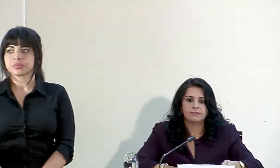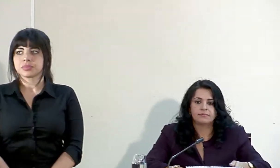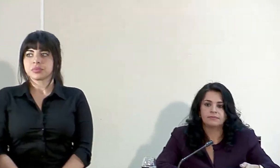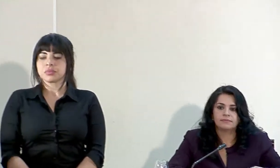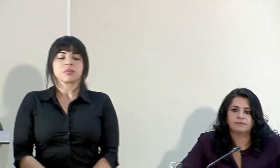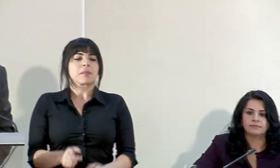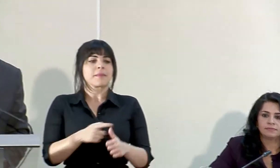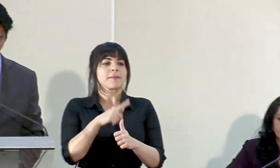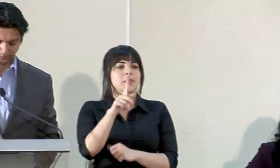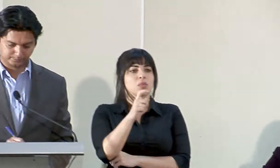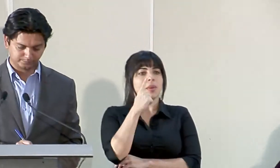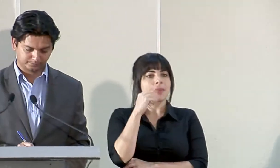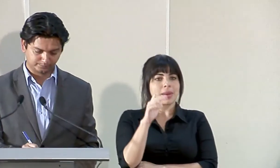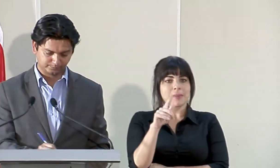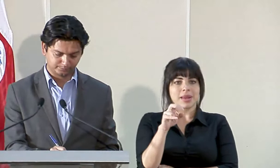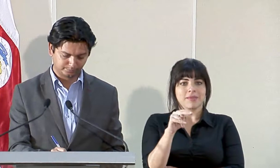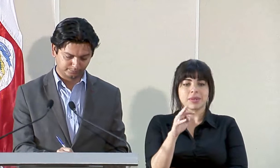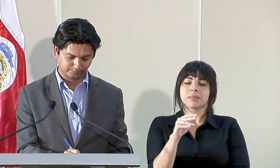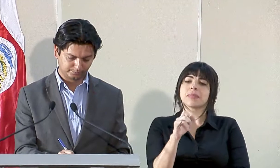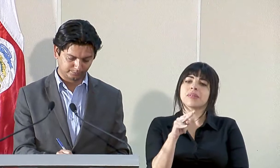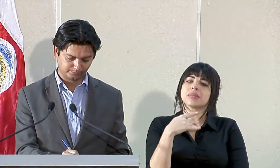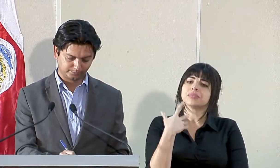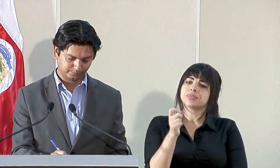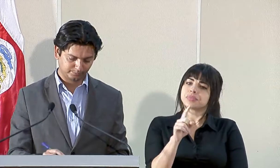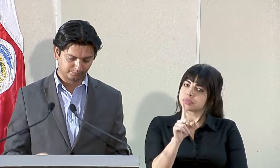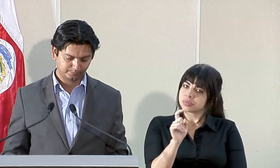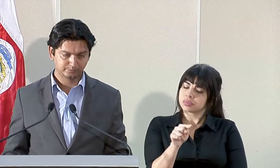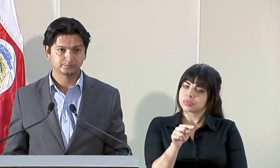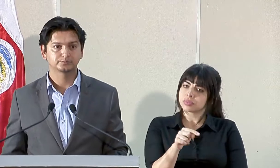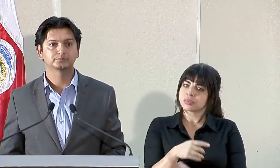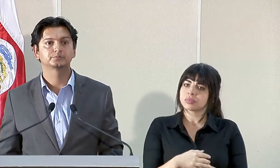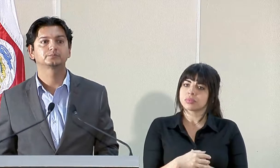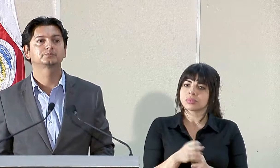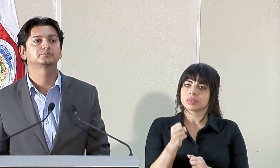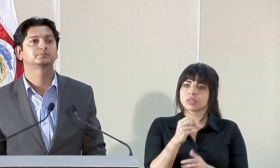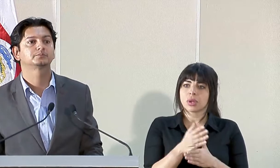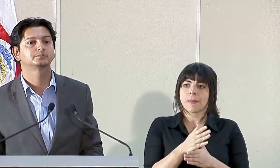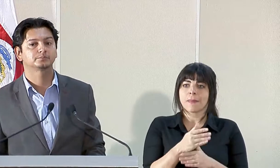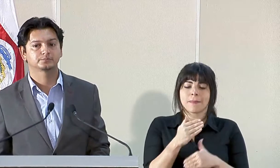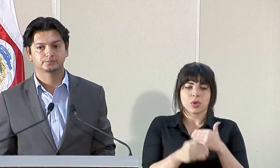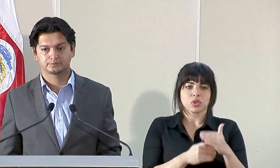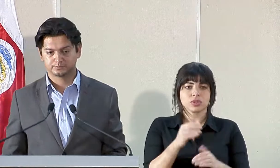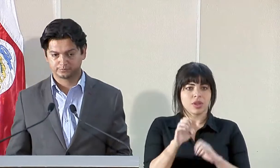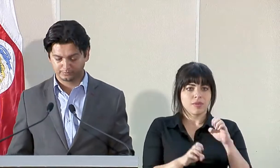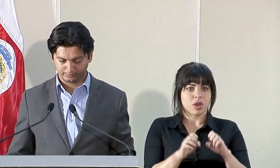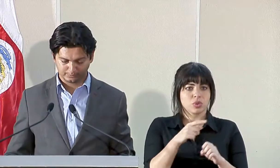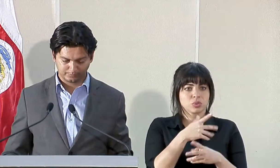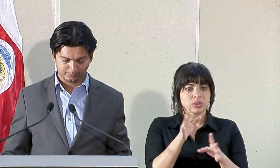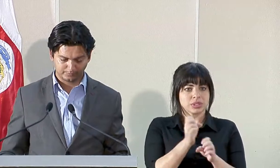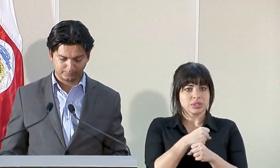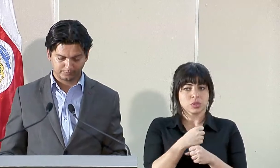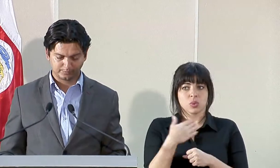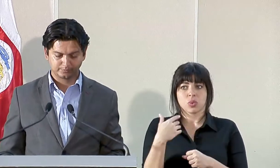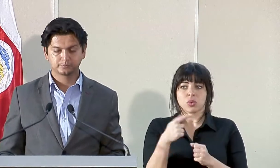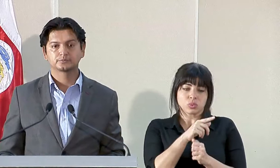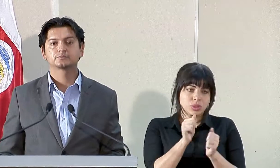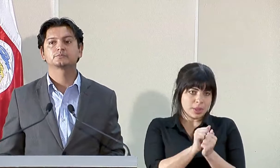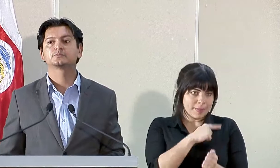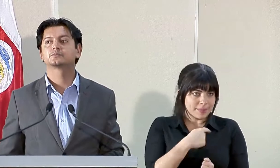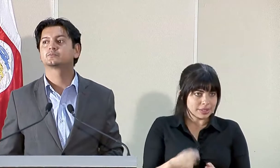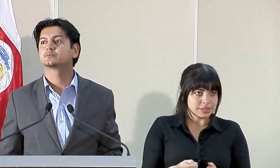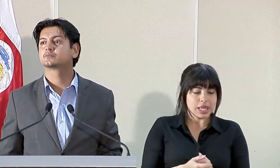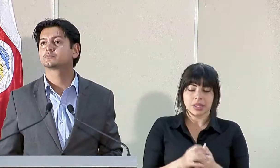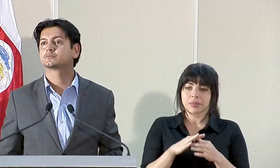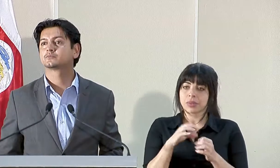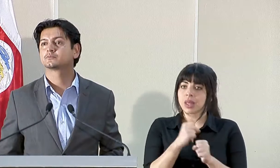Mi primera pregunta es para don Melvin. Don Melvin, quería consultarle si como parte del proceso de evaluación que ustedes han hecho, bueno, usted es el presidente